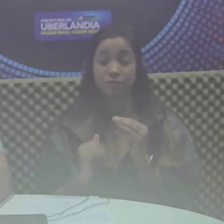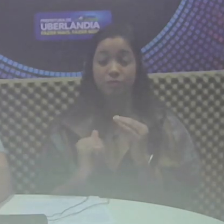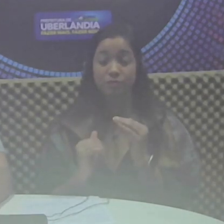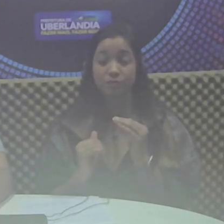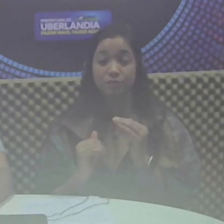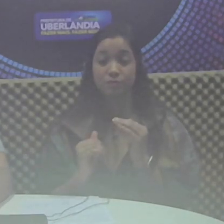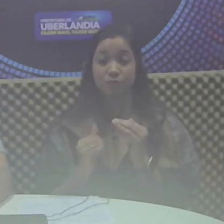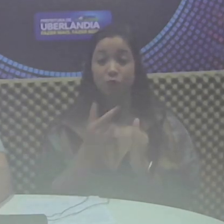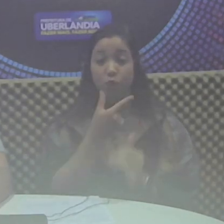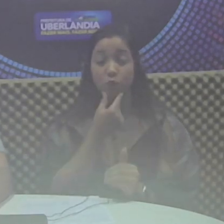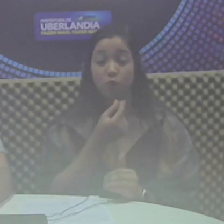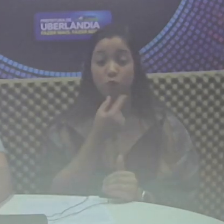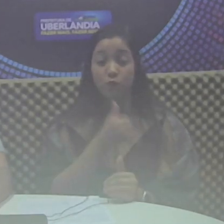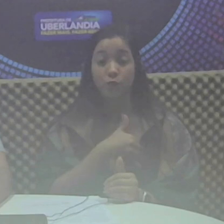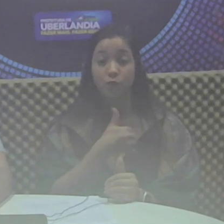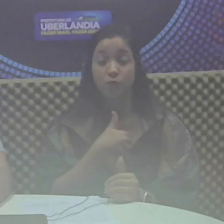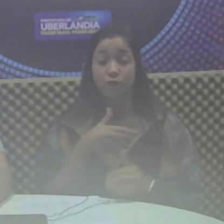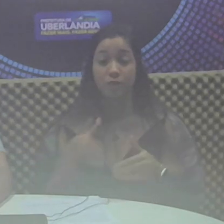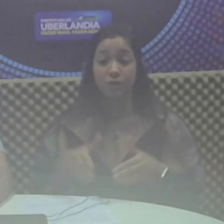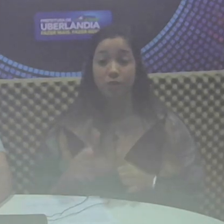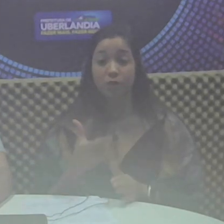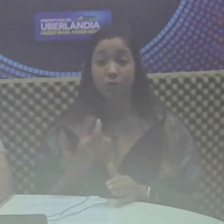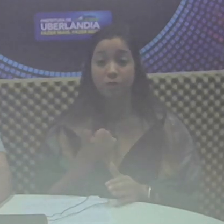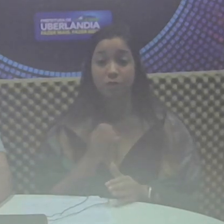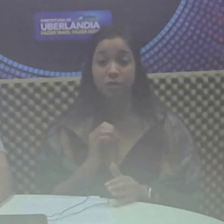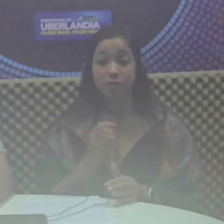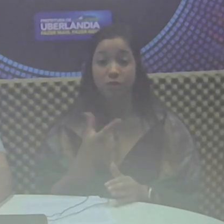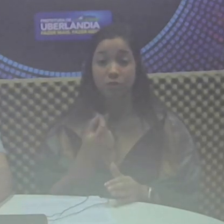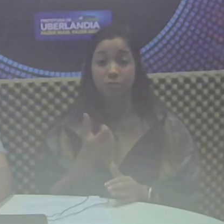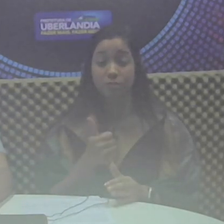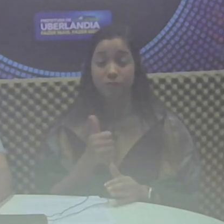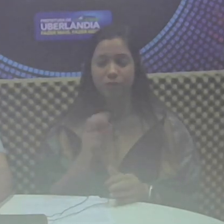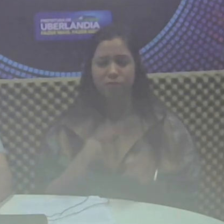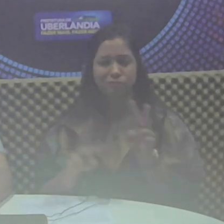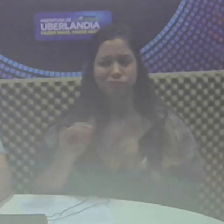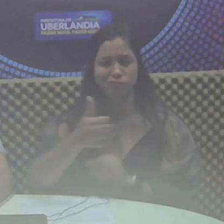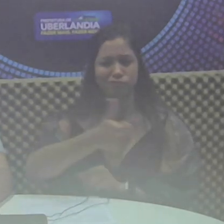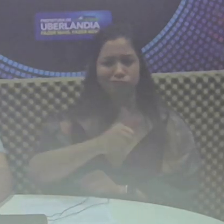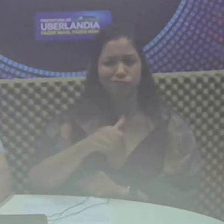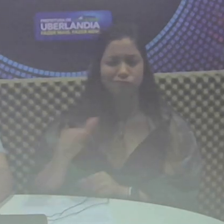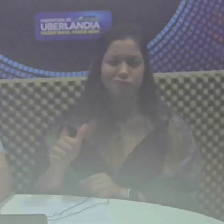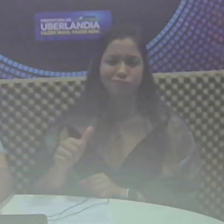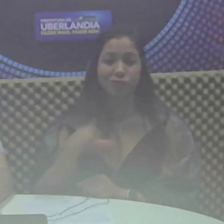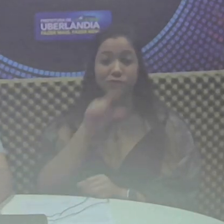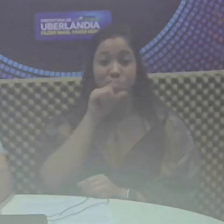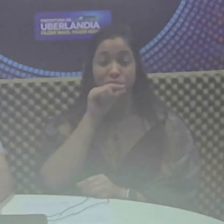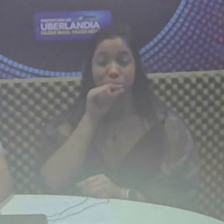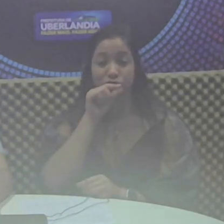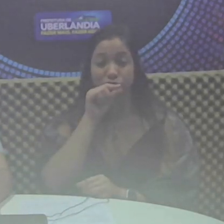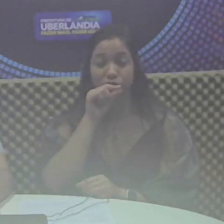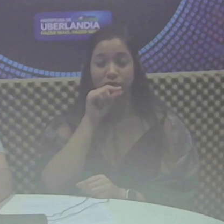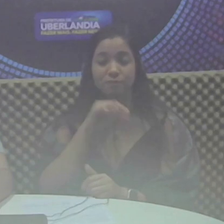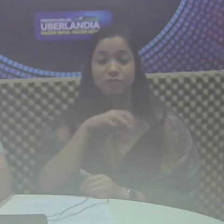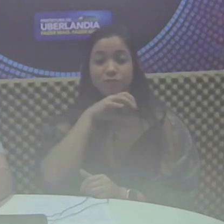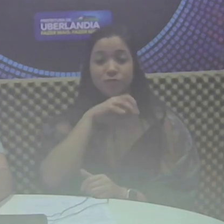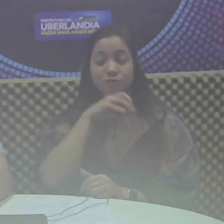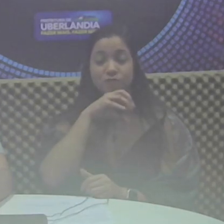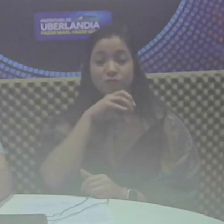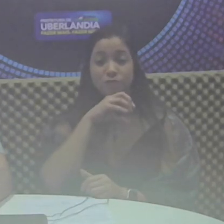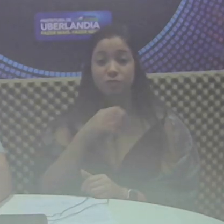a meninos nascidos em 2010 e 2011, a avaliação gratuita acontecerá no Campo Sabiazinho, no Parque do Sabiá,